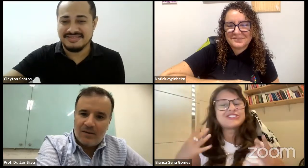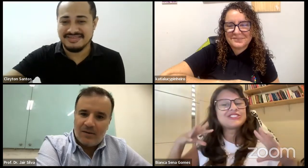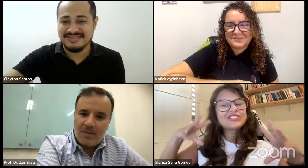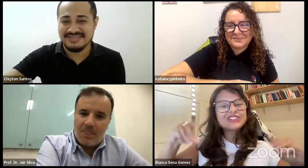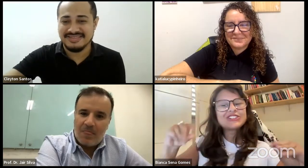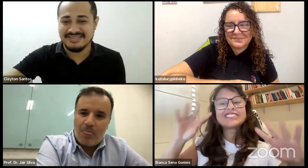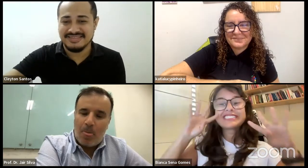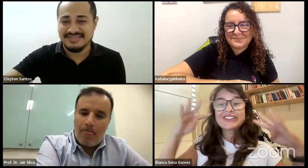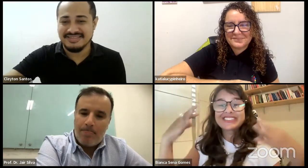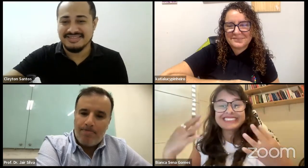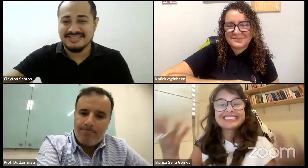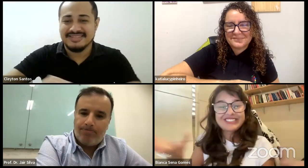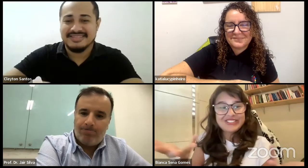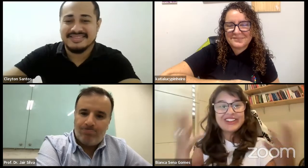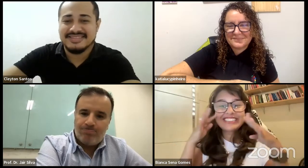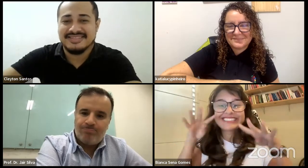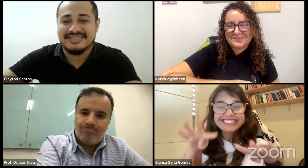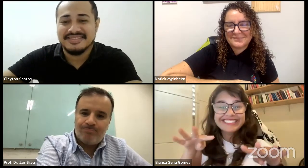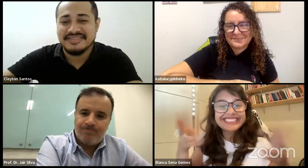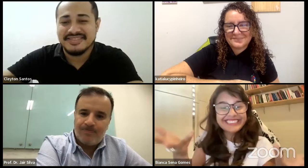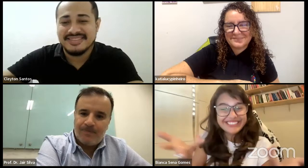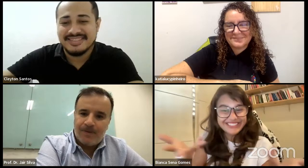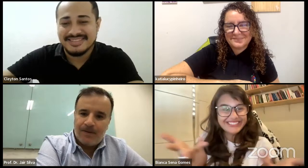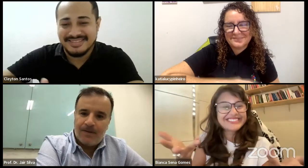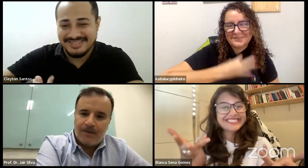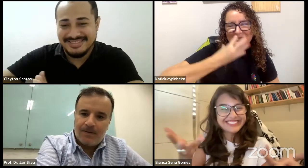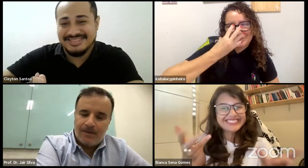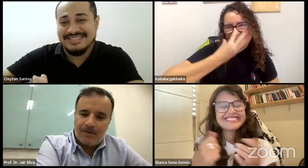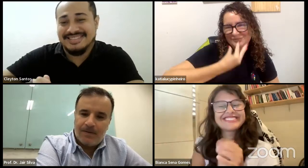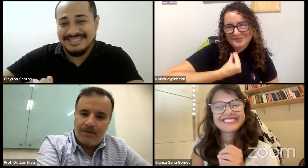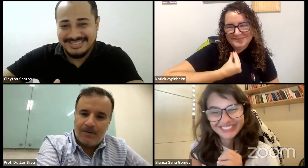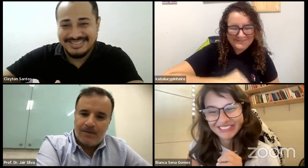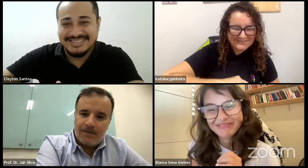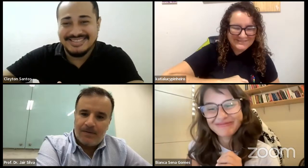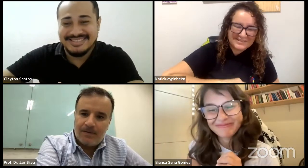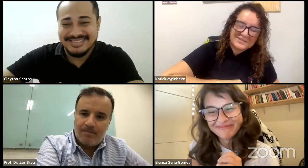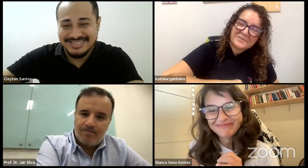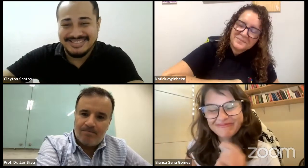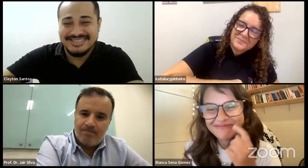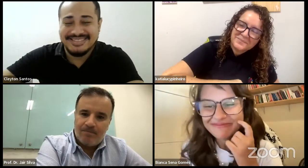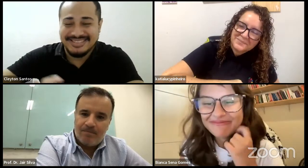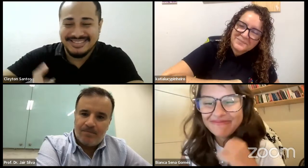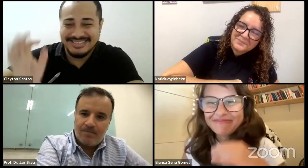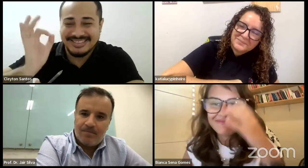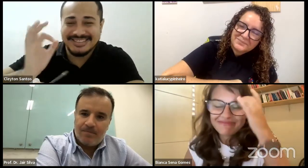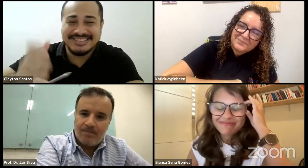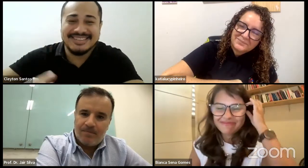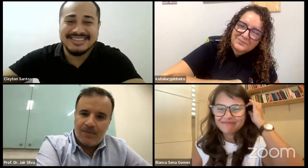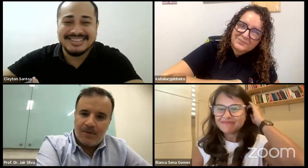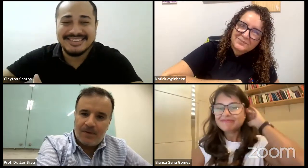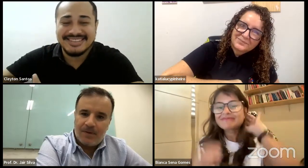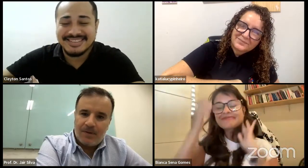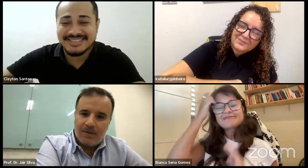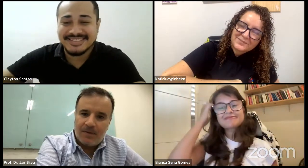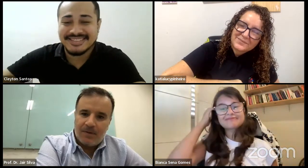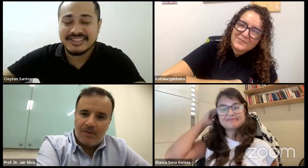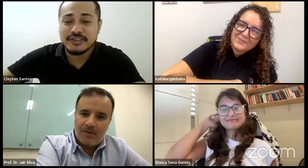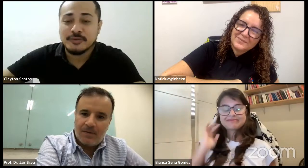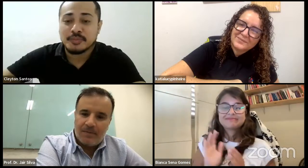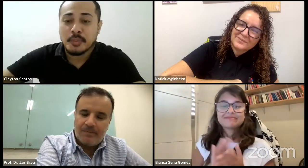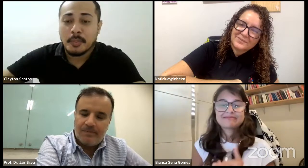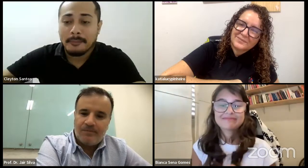alguns amigos e familiares que eu sei que estão aqui presenciando esse momento, todo mundo está aqui assistindo, feliz, né, compartilhando esse